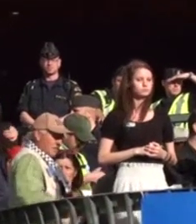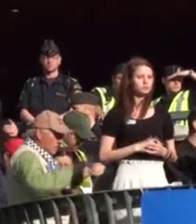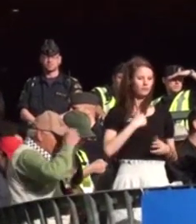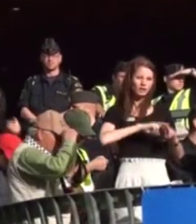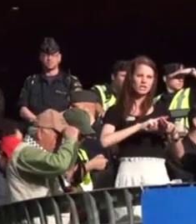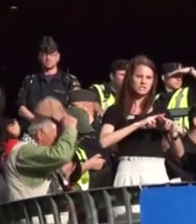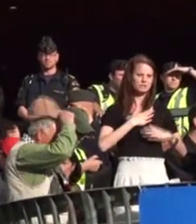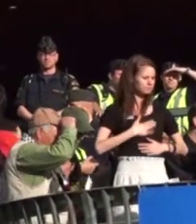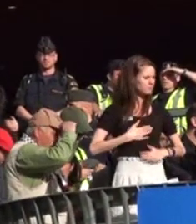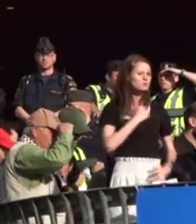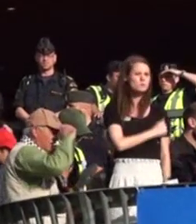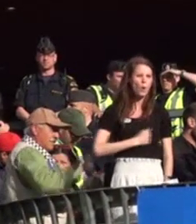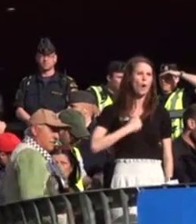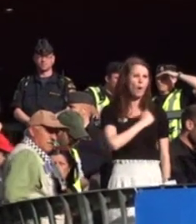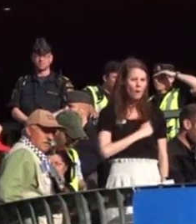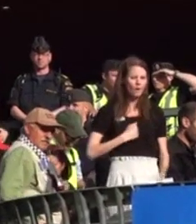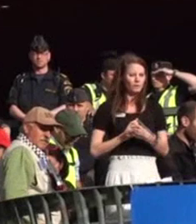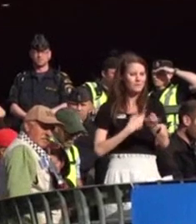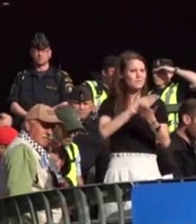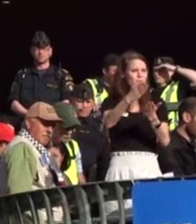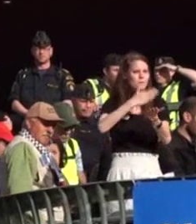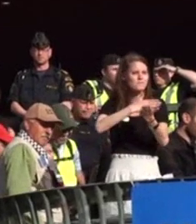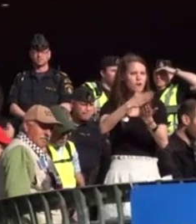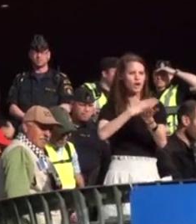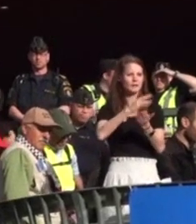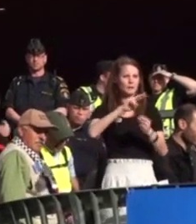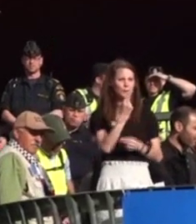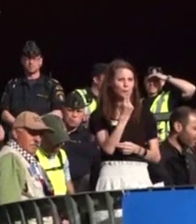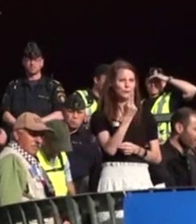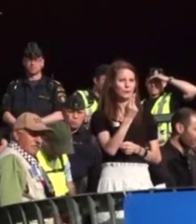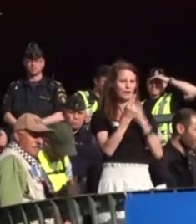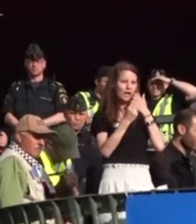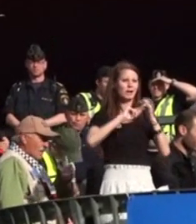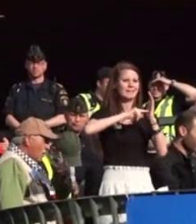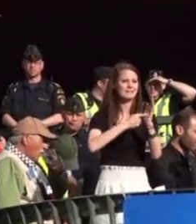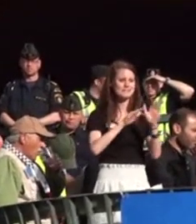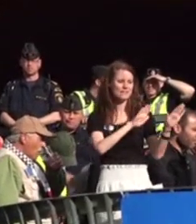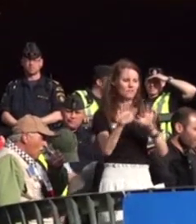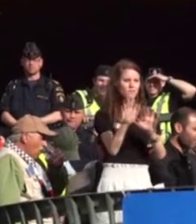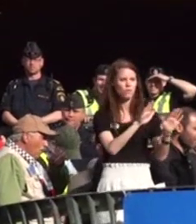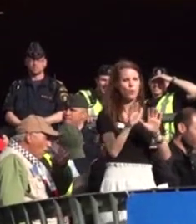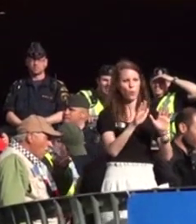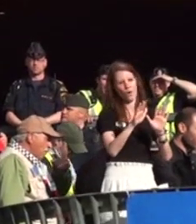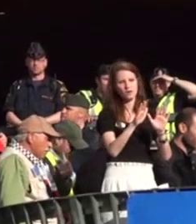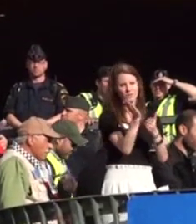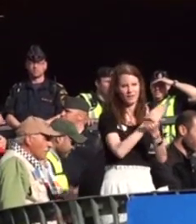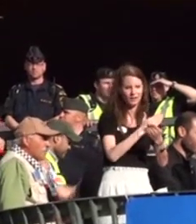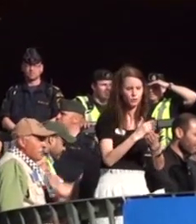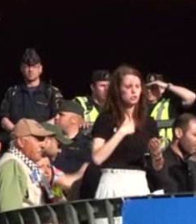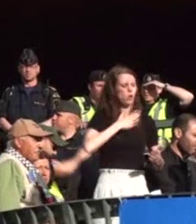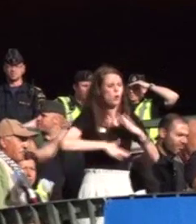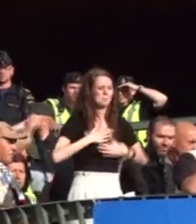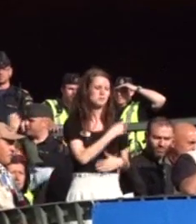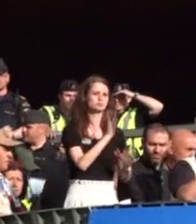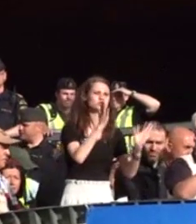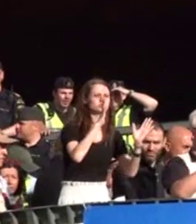Jag känner sorg över dem som fortfarande ligger under intensivvård. Och jag hoppas att de kommer